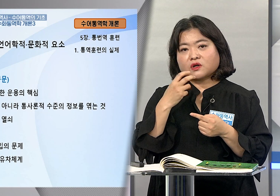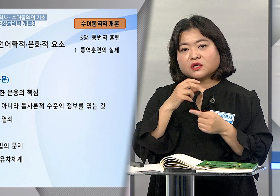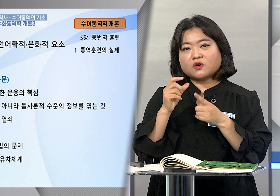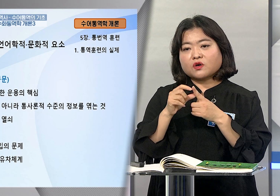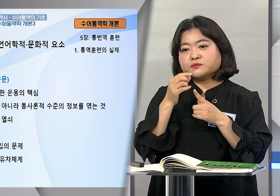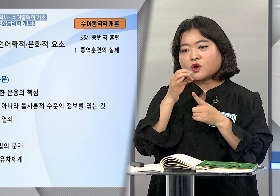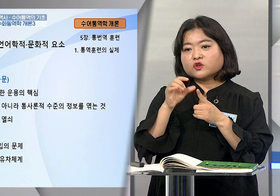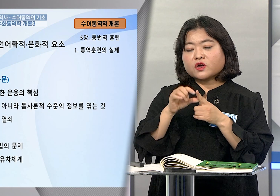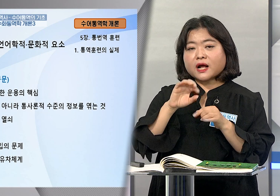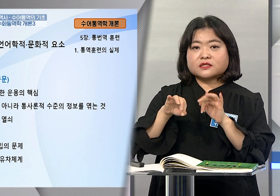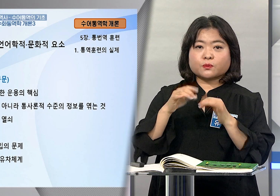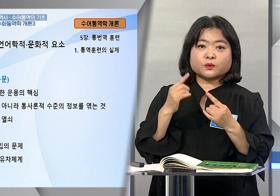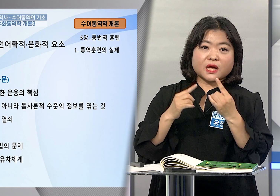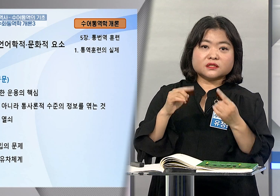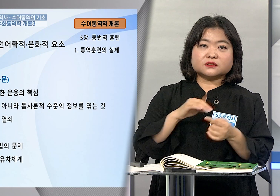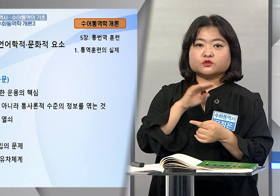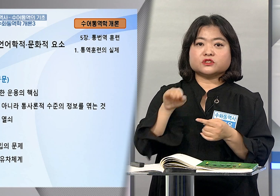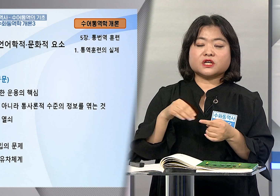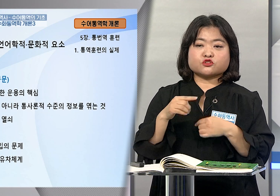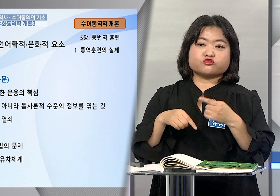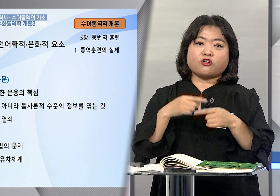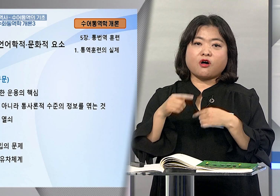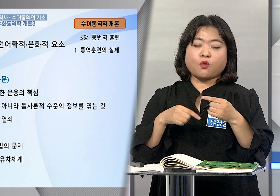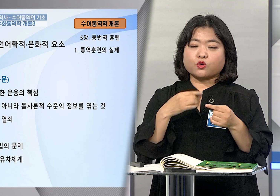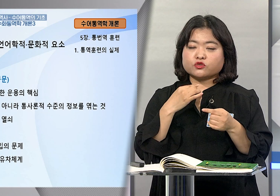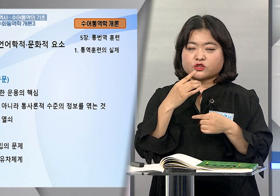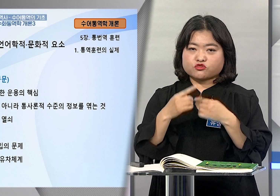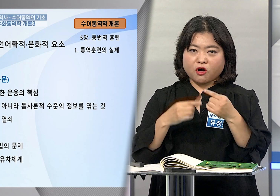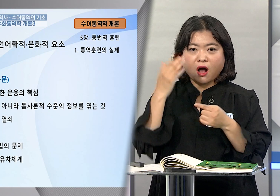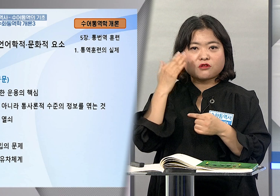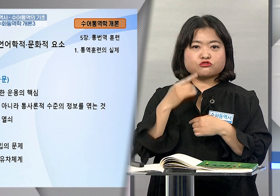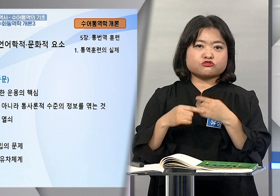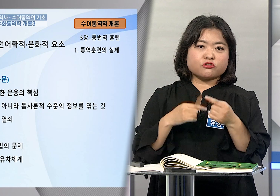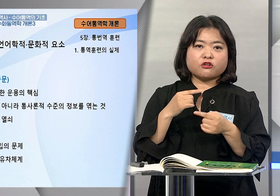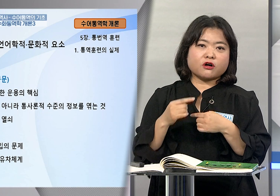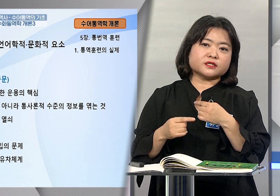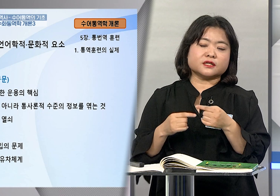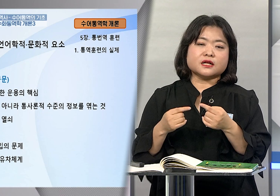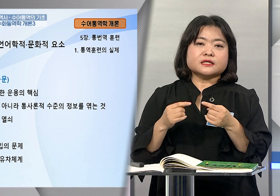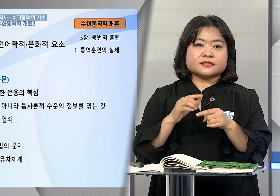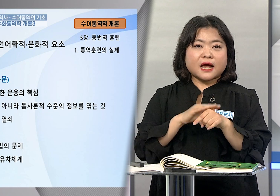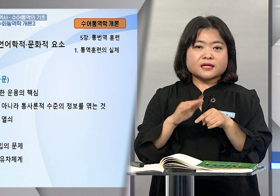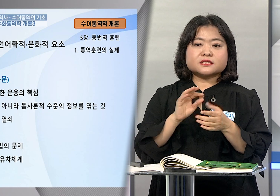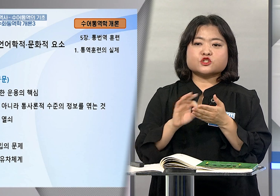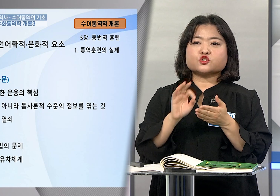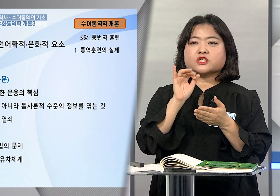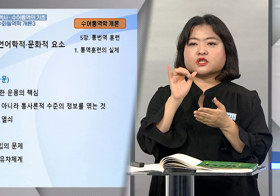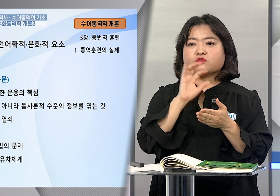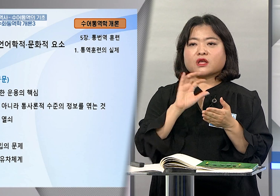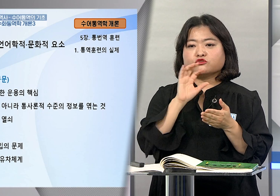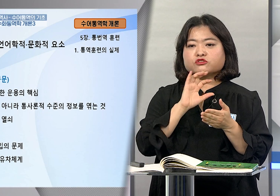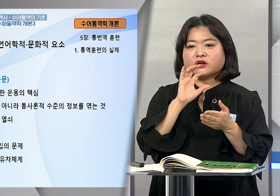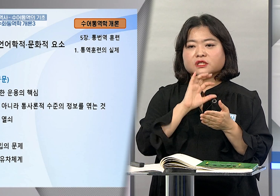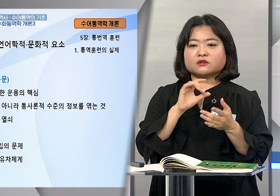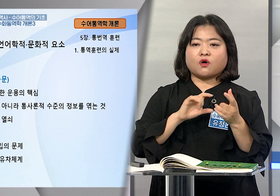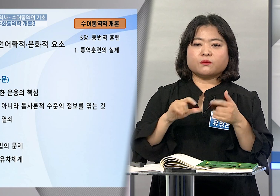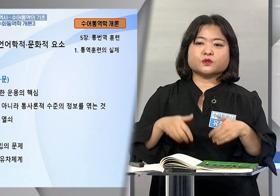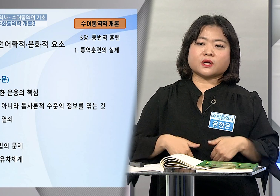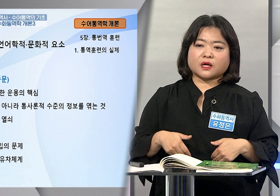청인 언어, 음성 언어의 간섭보다는 우리의 수어, 고유의 수어, 한국 수어를 잘 쓸 수 있기 위한 훈련이 더 필요하다고